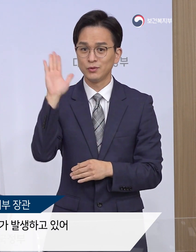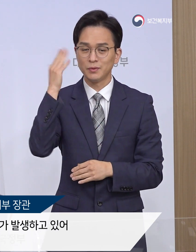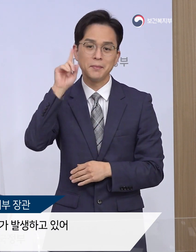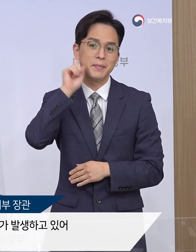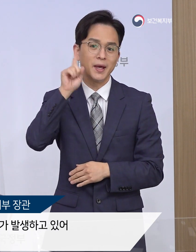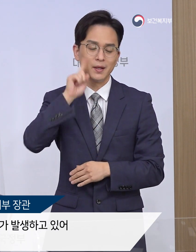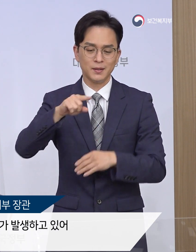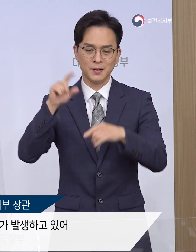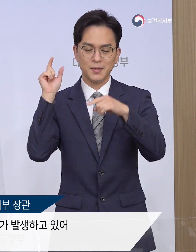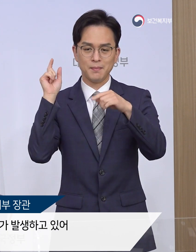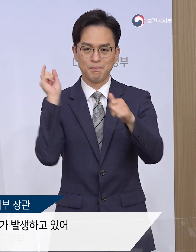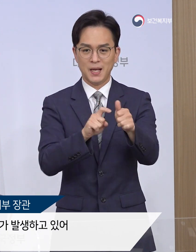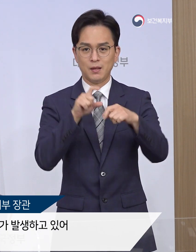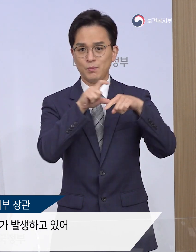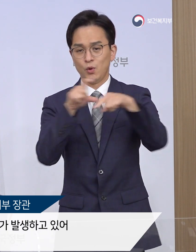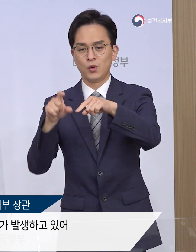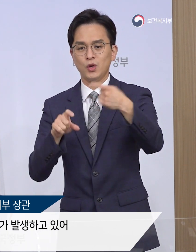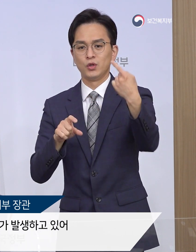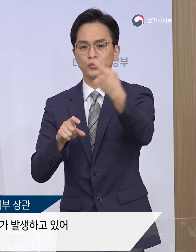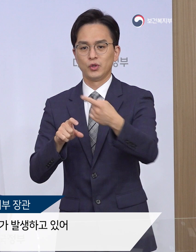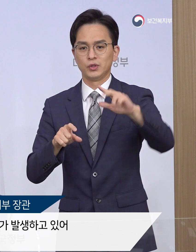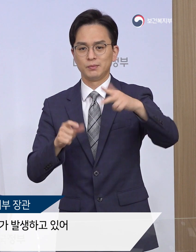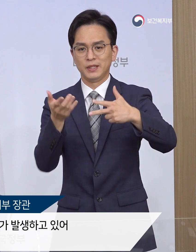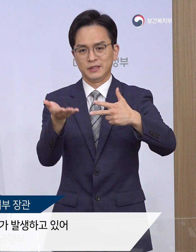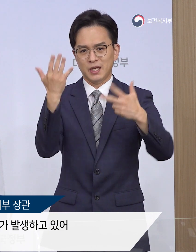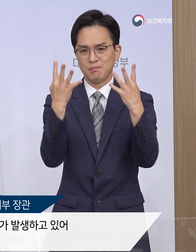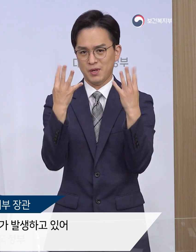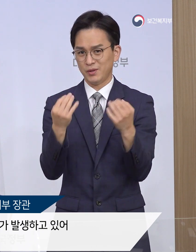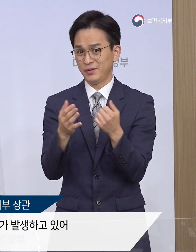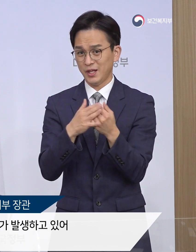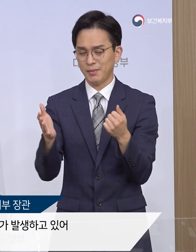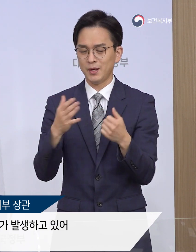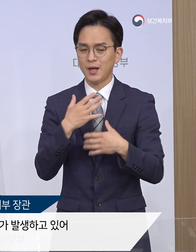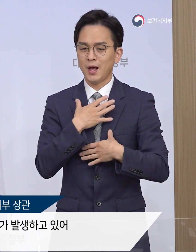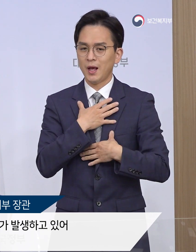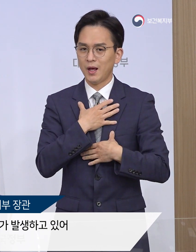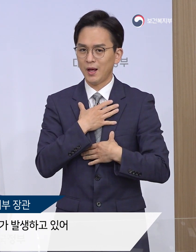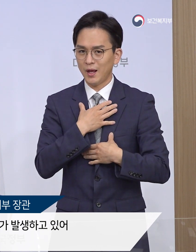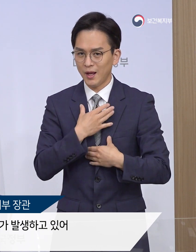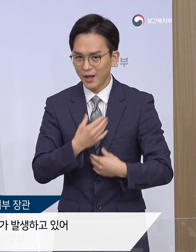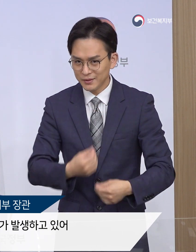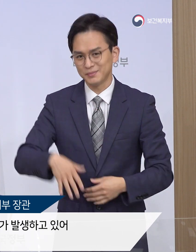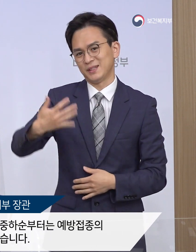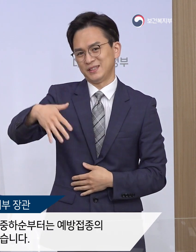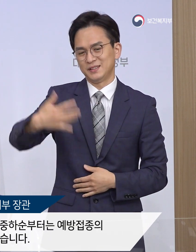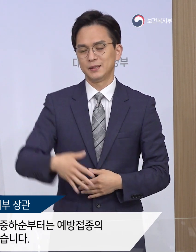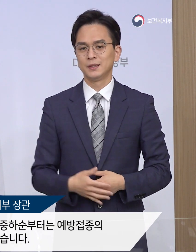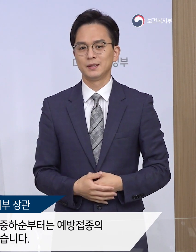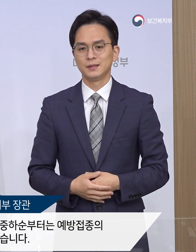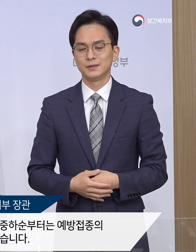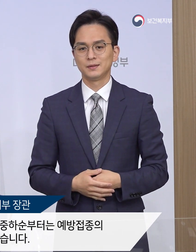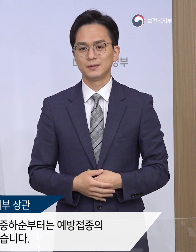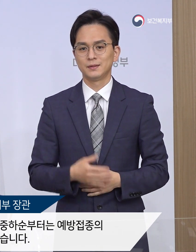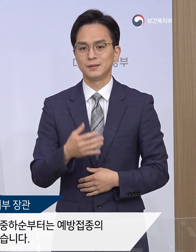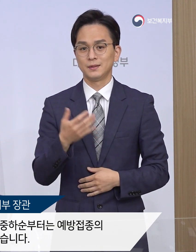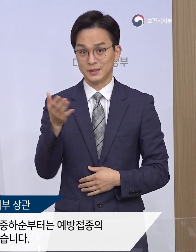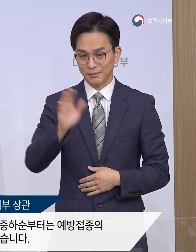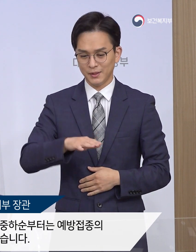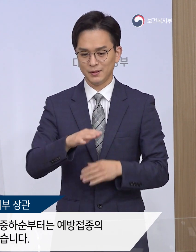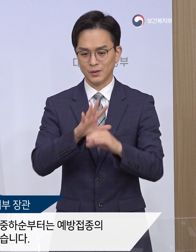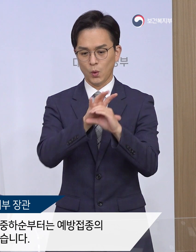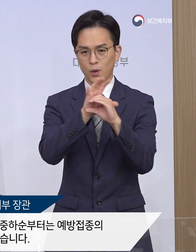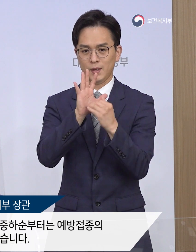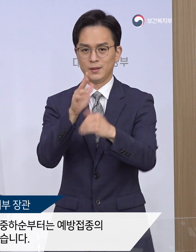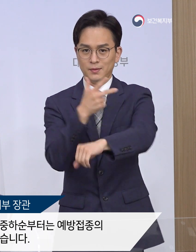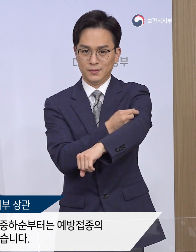명대의 많은 환자가 발생하고 있어 안심하기에는 어려운 상황입니다. 다만 예방접종이